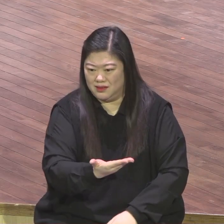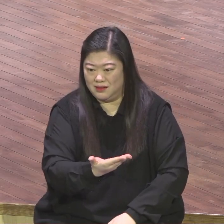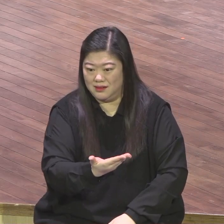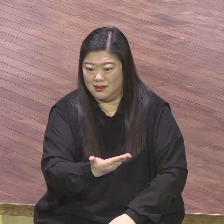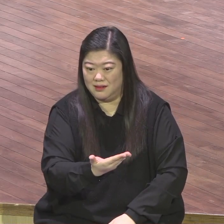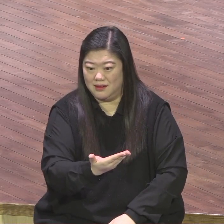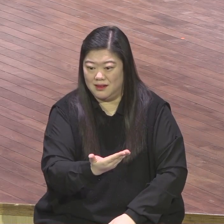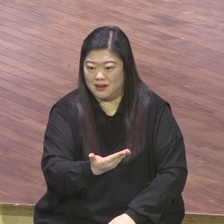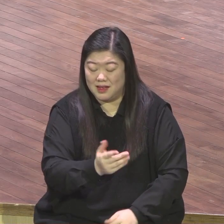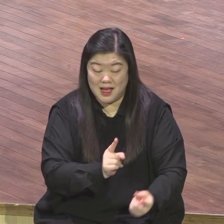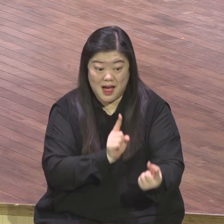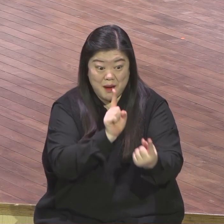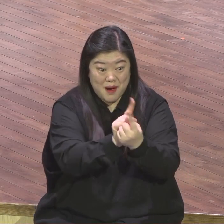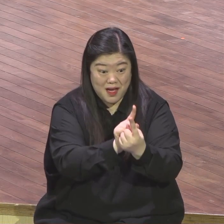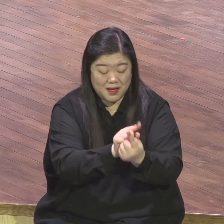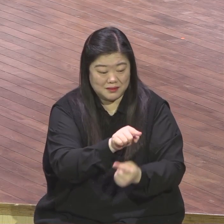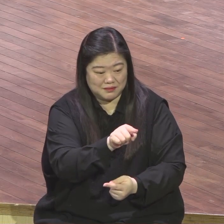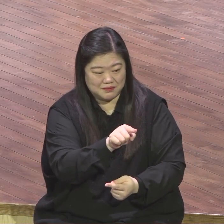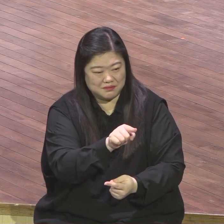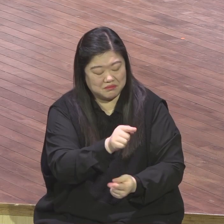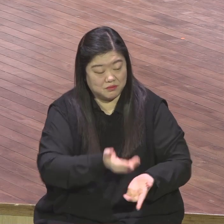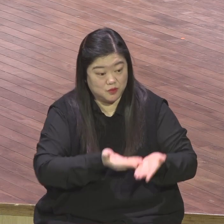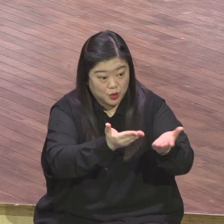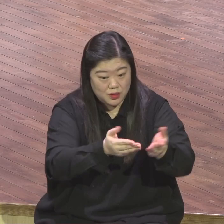목표 만나는 사람마다.